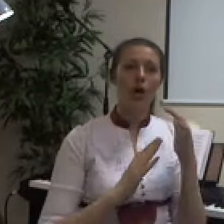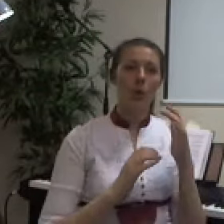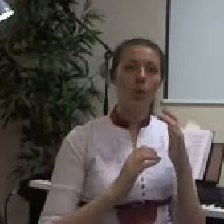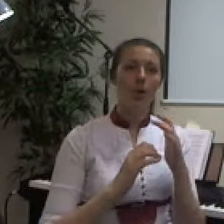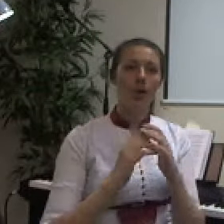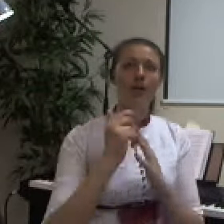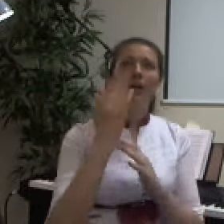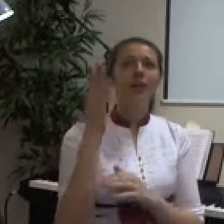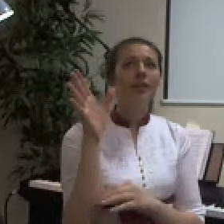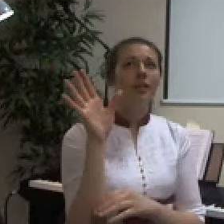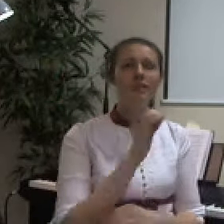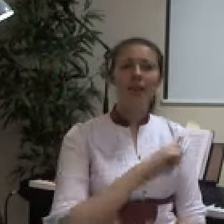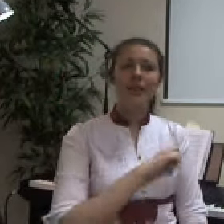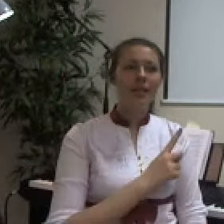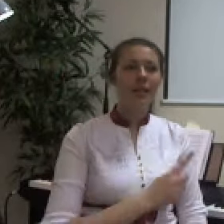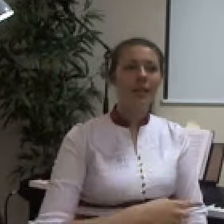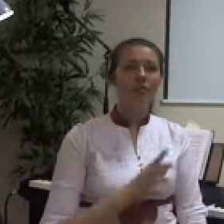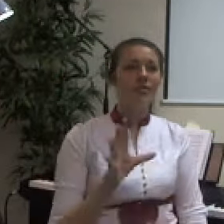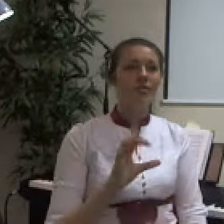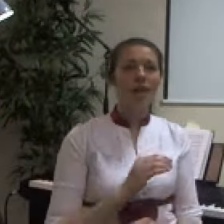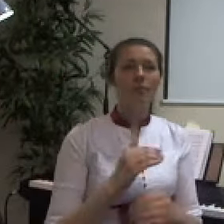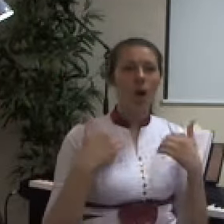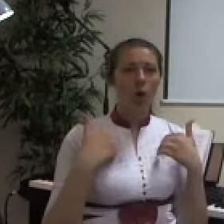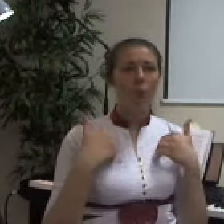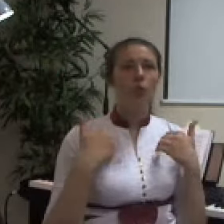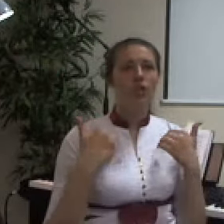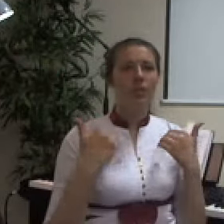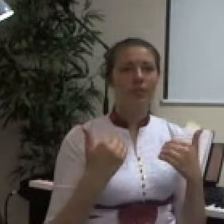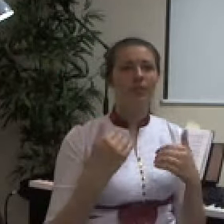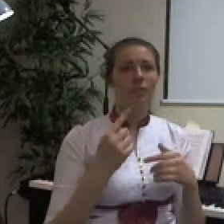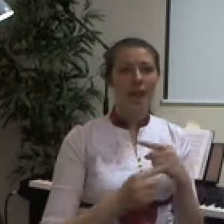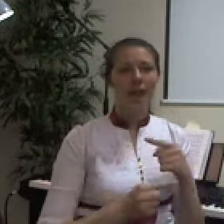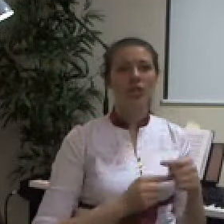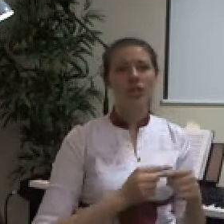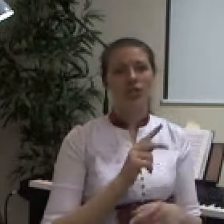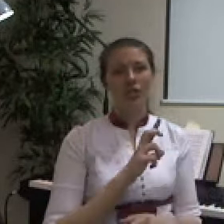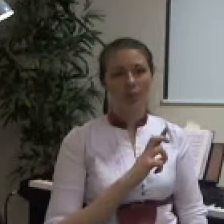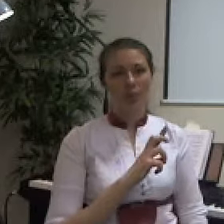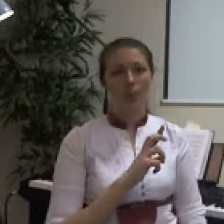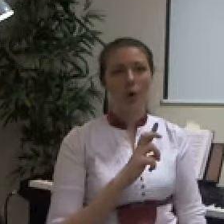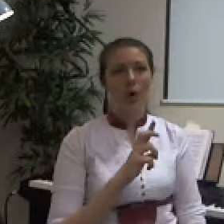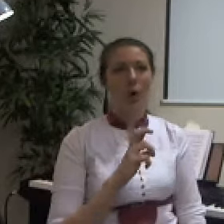Ты всесильный, всемогущий, вечный Бог.